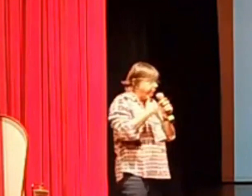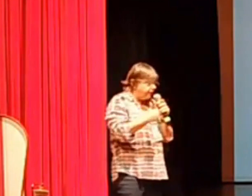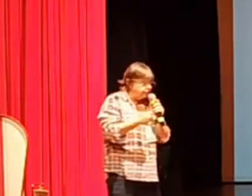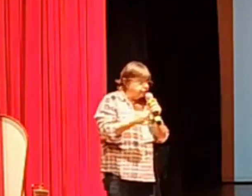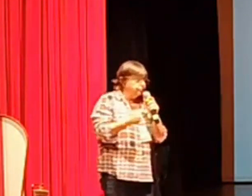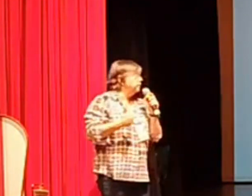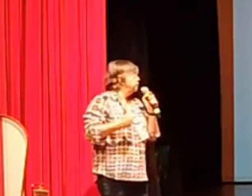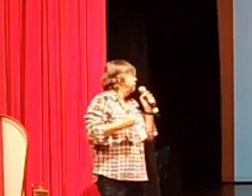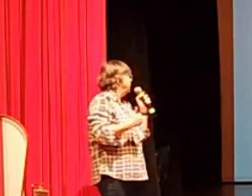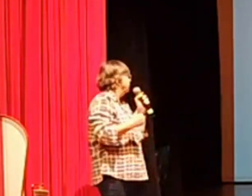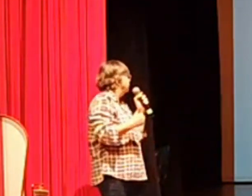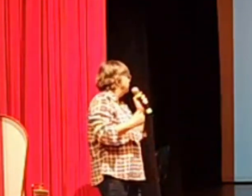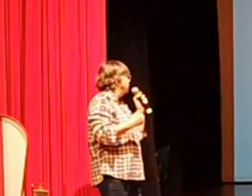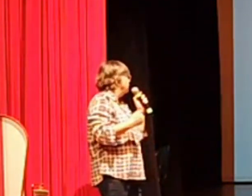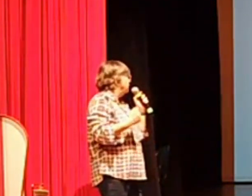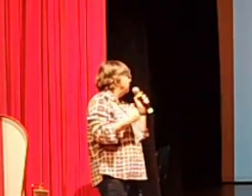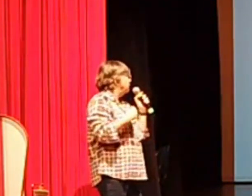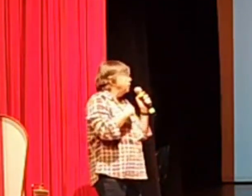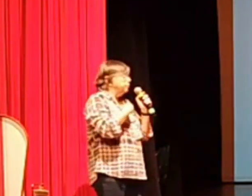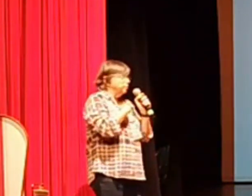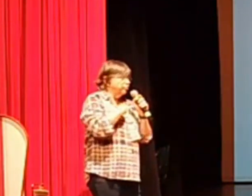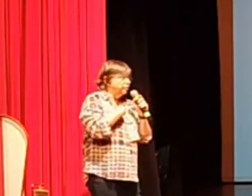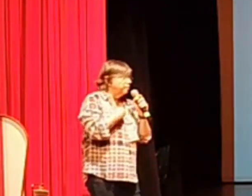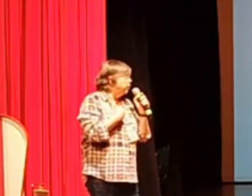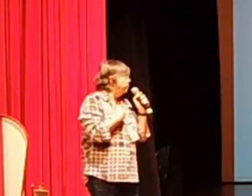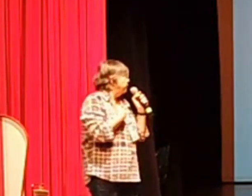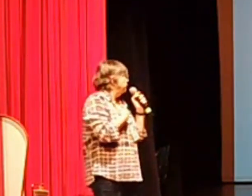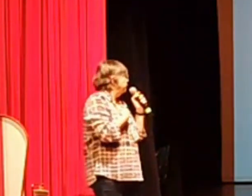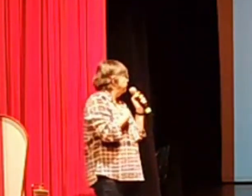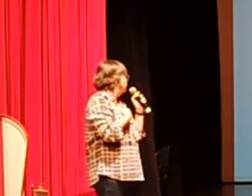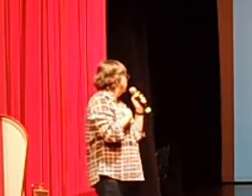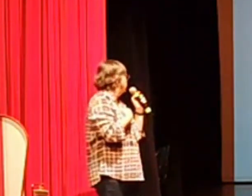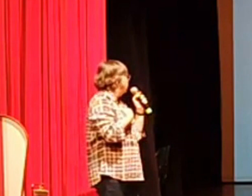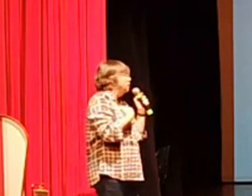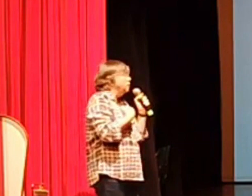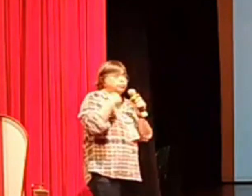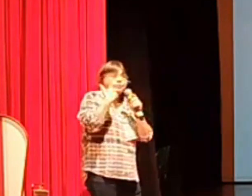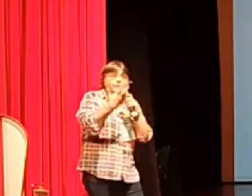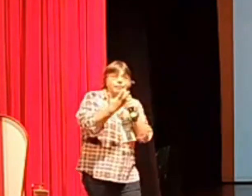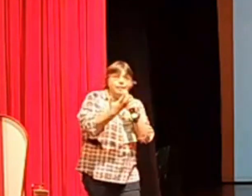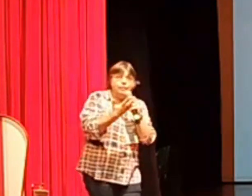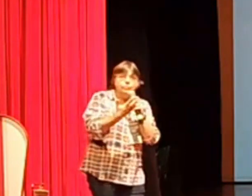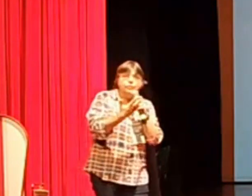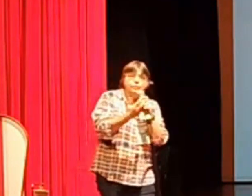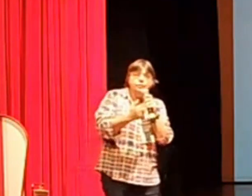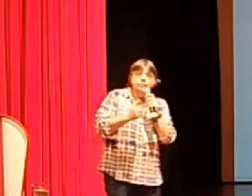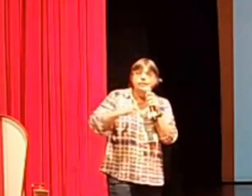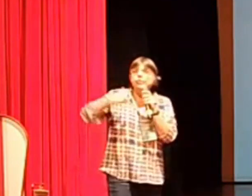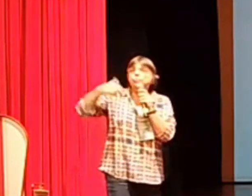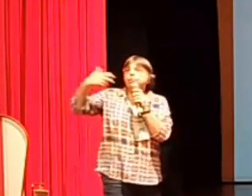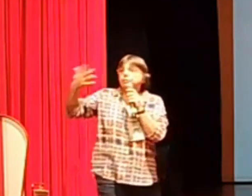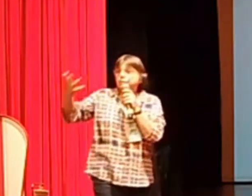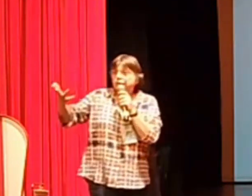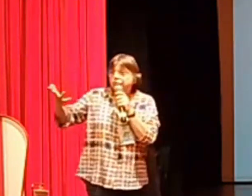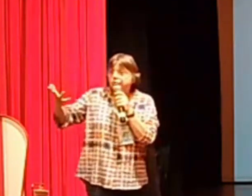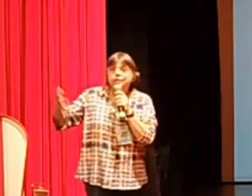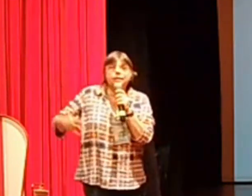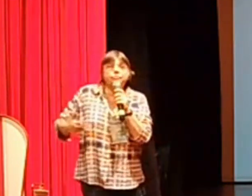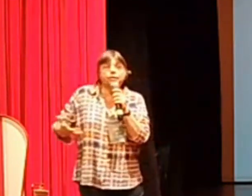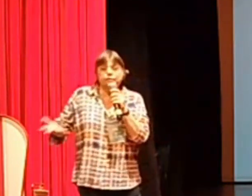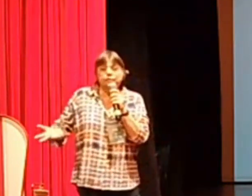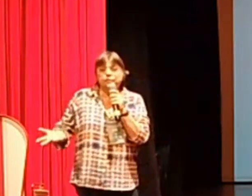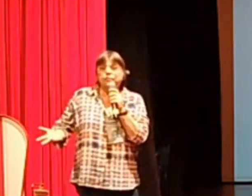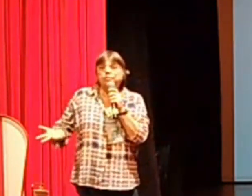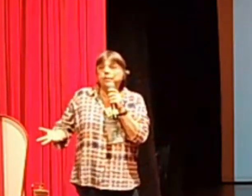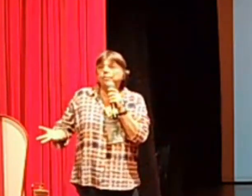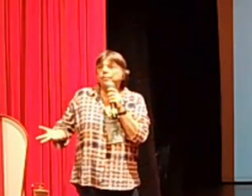pela falta de conhecimento, né, sobre a sua própria condição, os tratamentos que existem e o prognóstico. O que